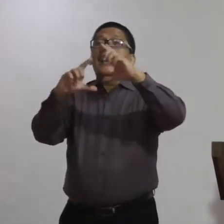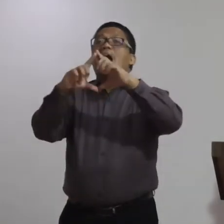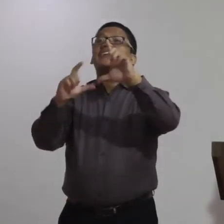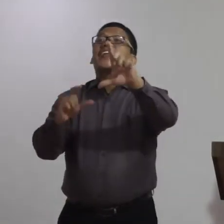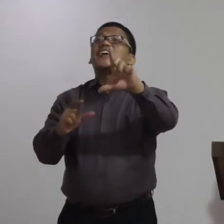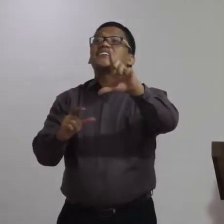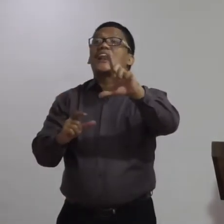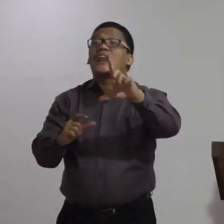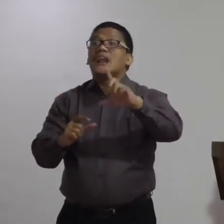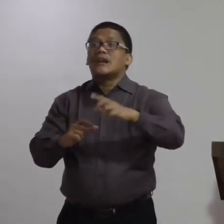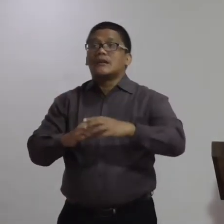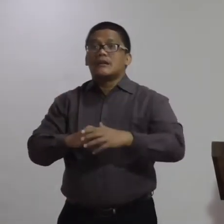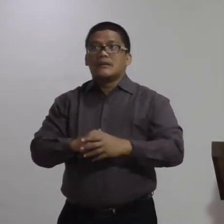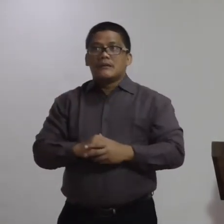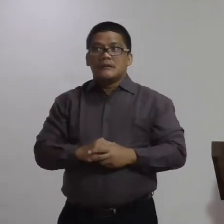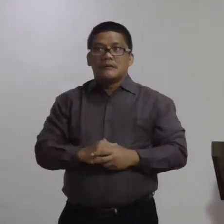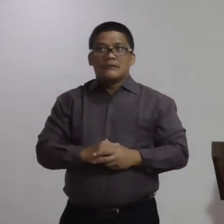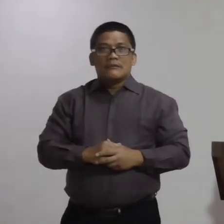nggak boleh